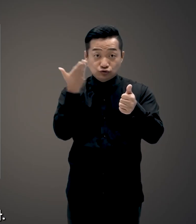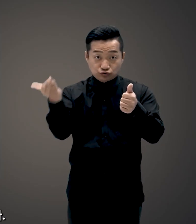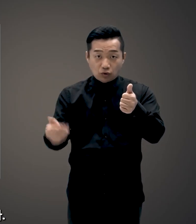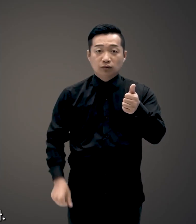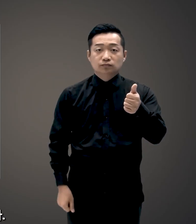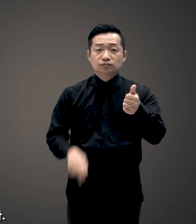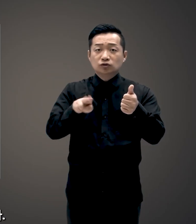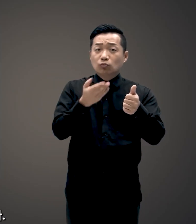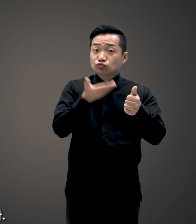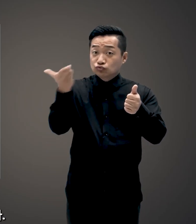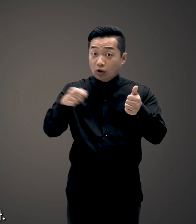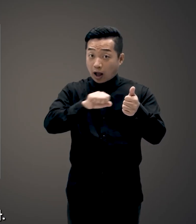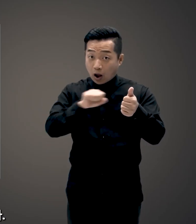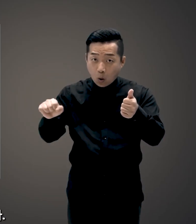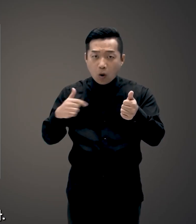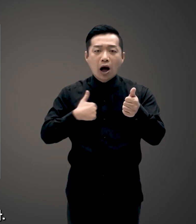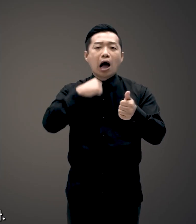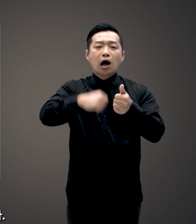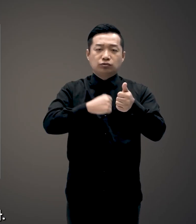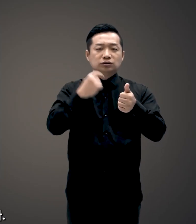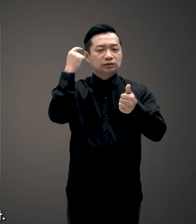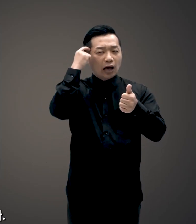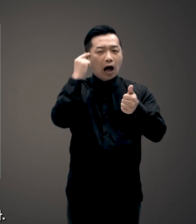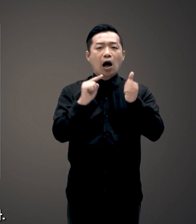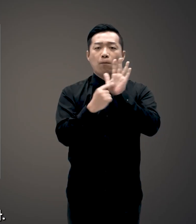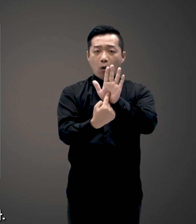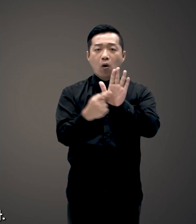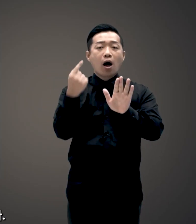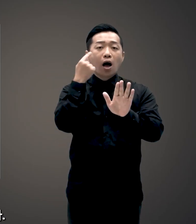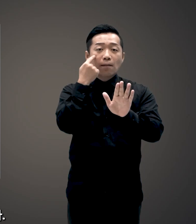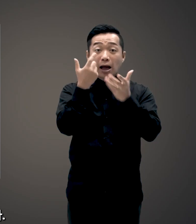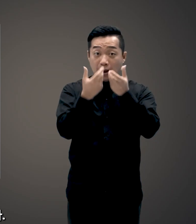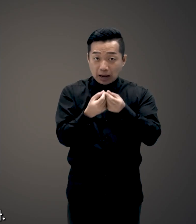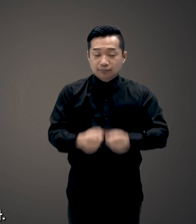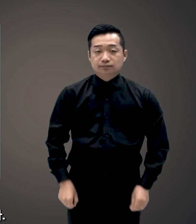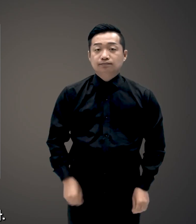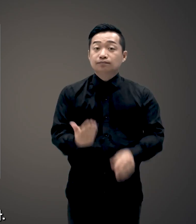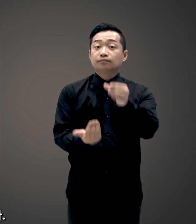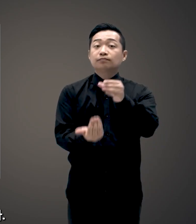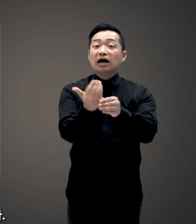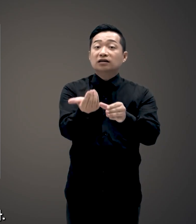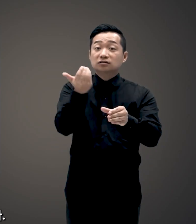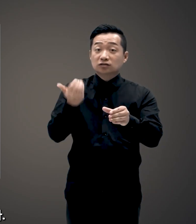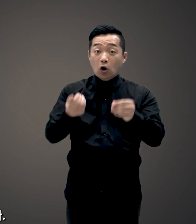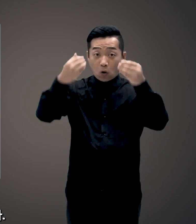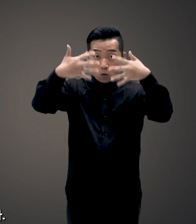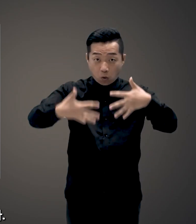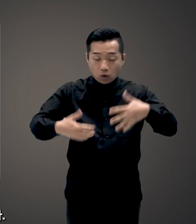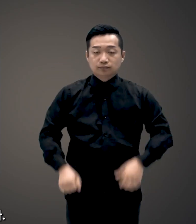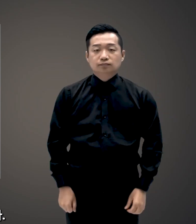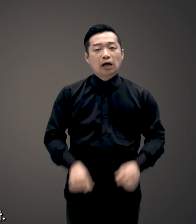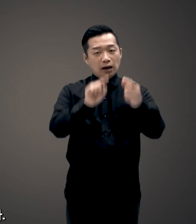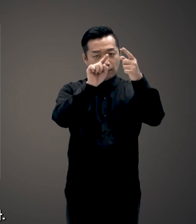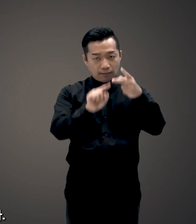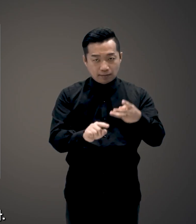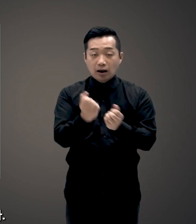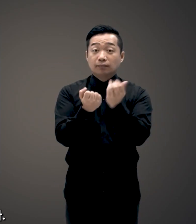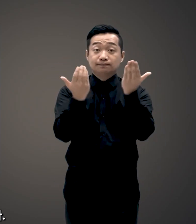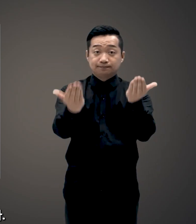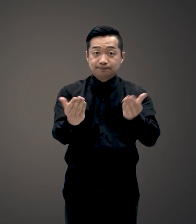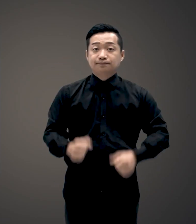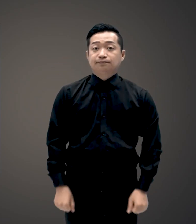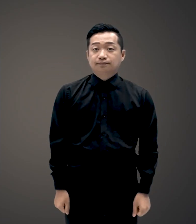로미오의 선물 증여 행위를 그의 자유로운 의사 표시라고 해보자. 그 사건이 일어나기 위한 조건을 다음처럼 나열할 수